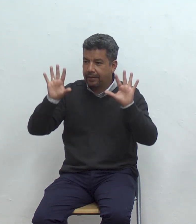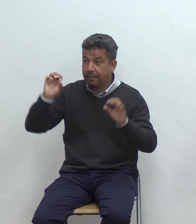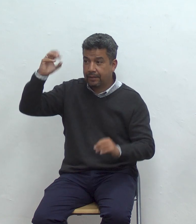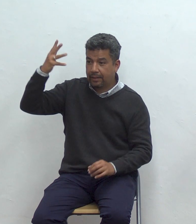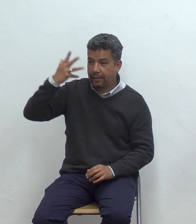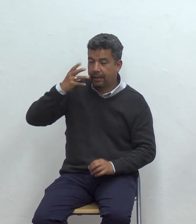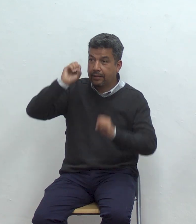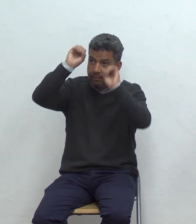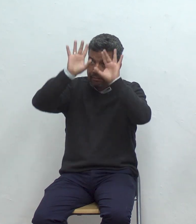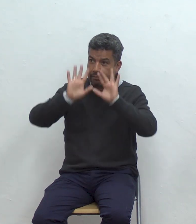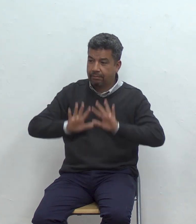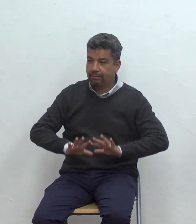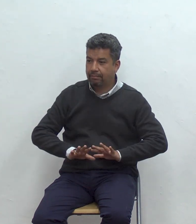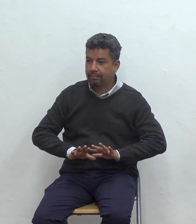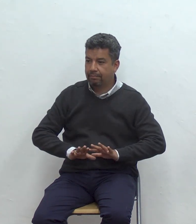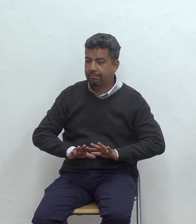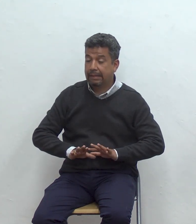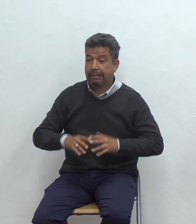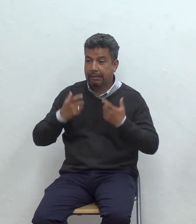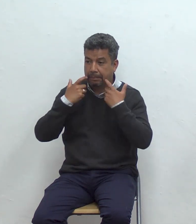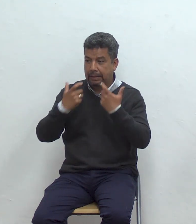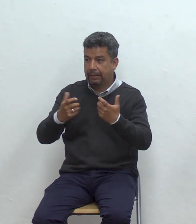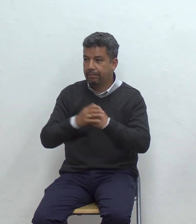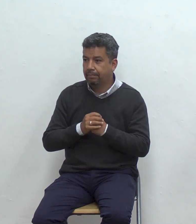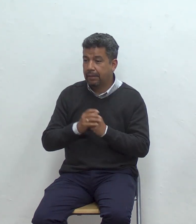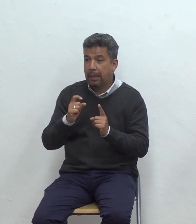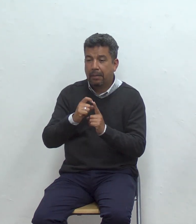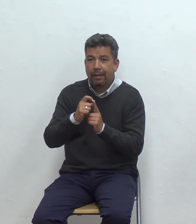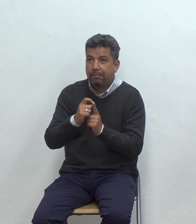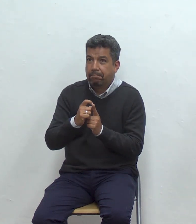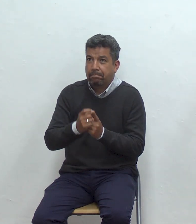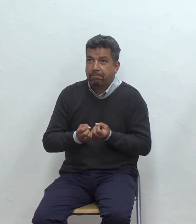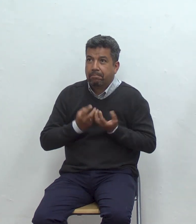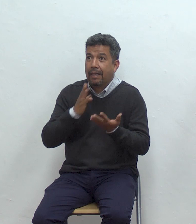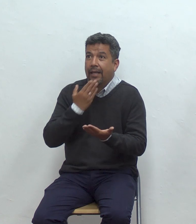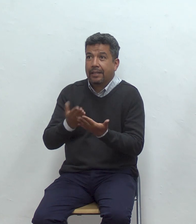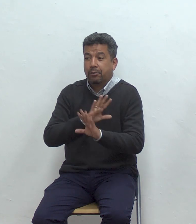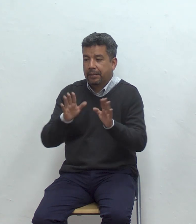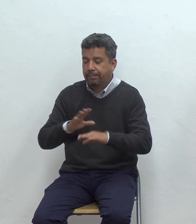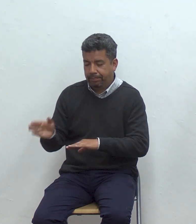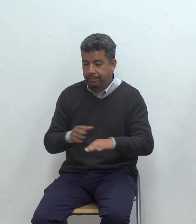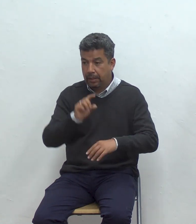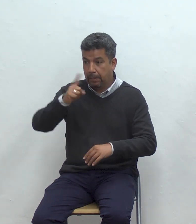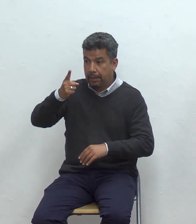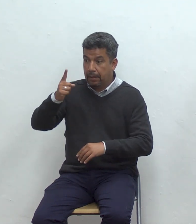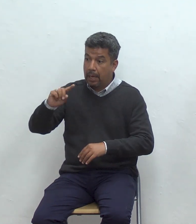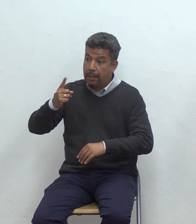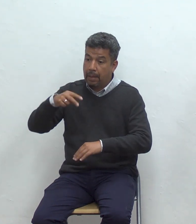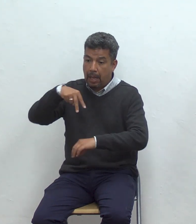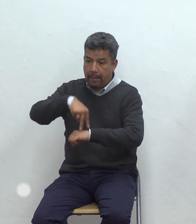Sublime gracia del Señor, que a un infeliz salvó. No quedan sino palabras de agradecimiento. Dice en primera de Pedro,